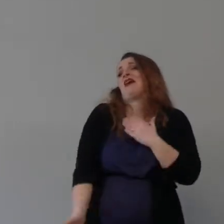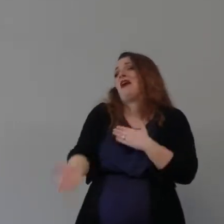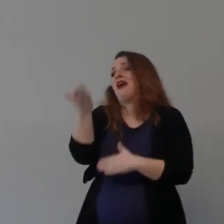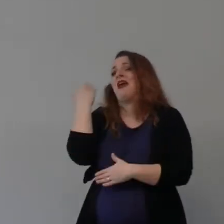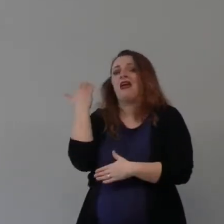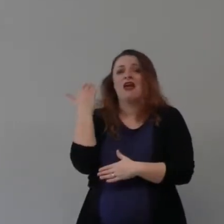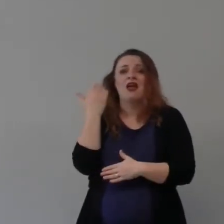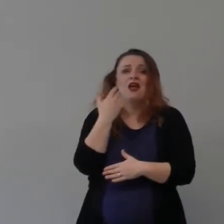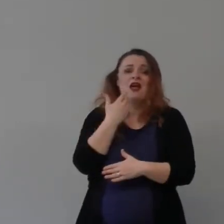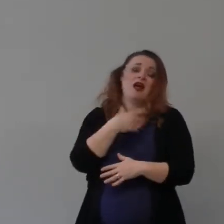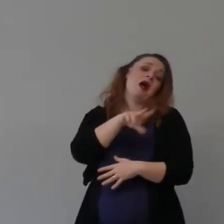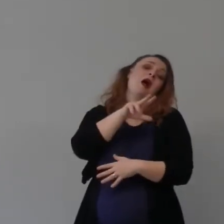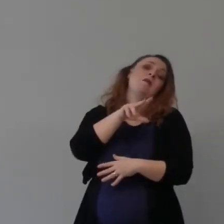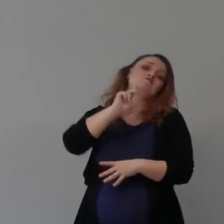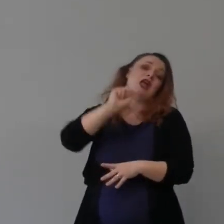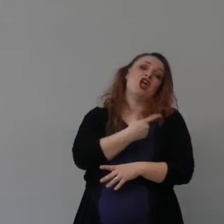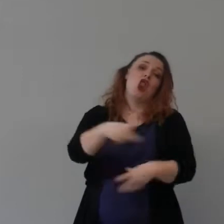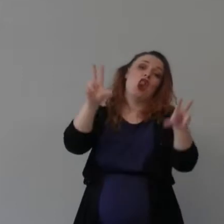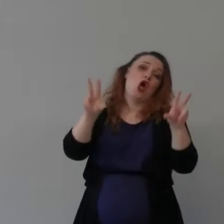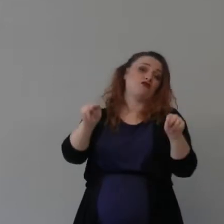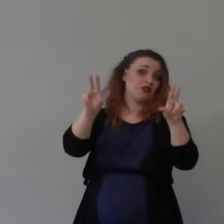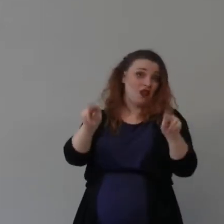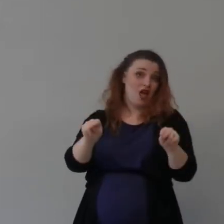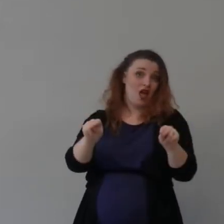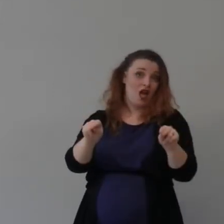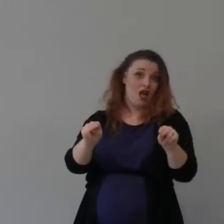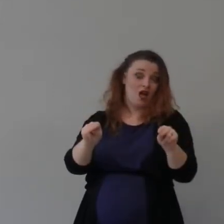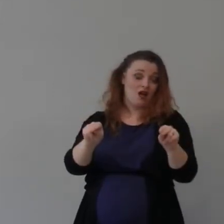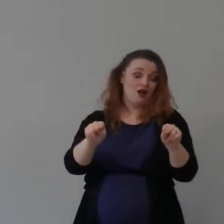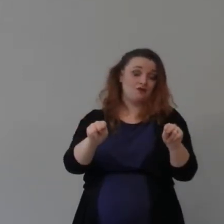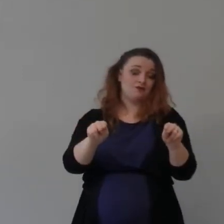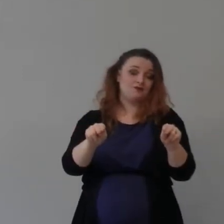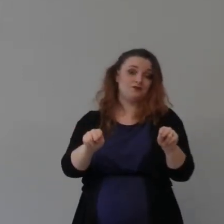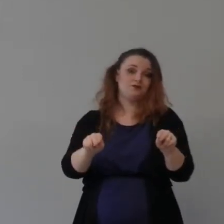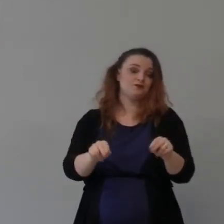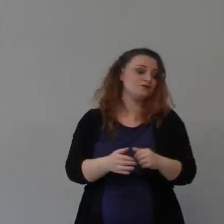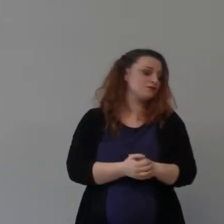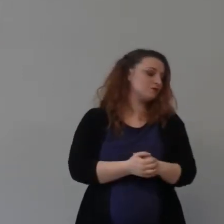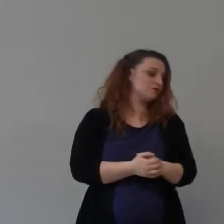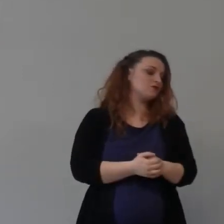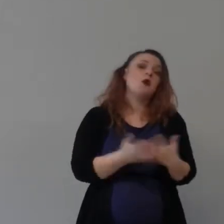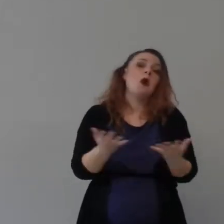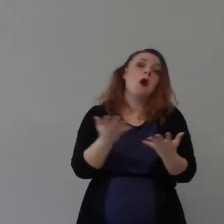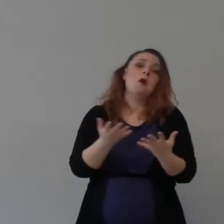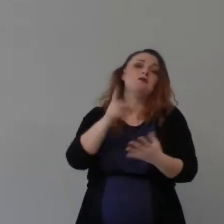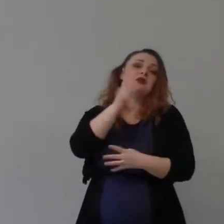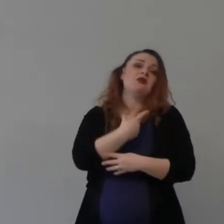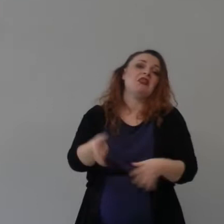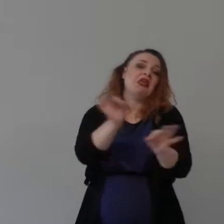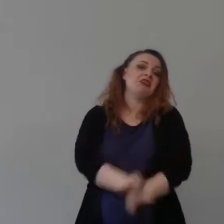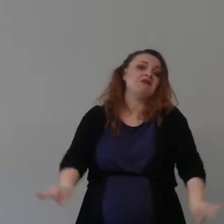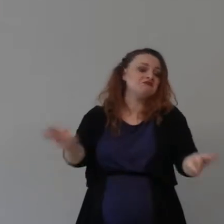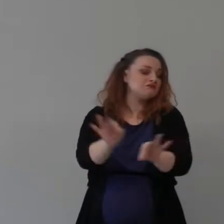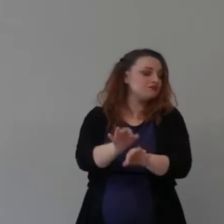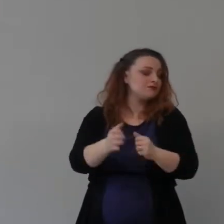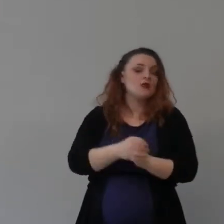qualcosa di più moderno, qualcosa di new age. Ma forse è meglio niente. La